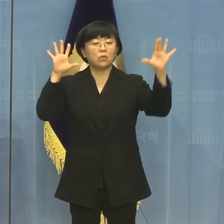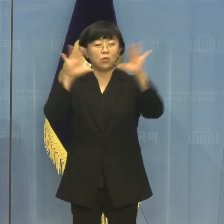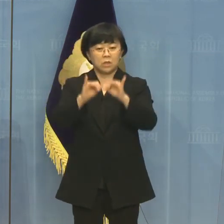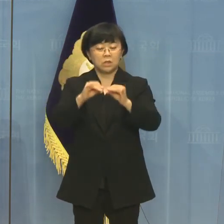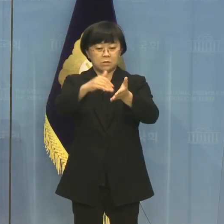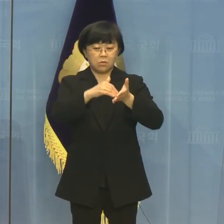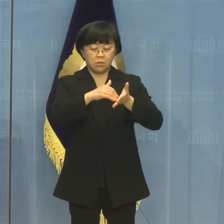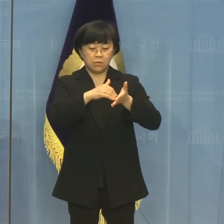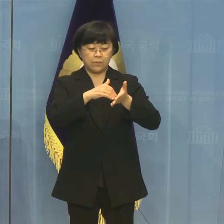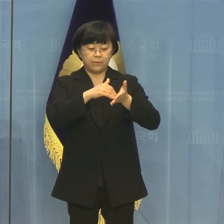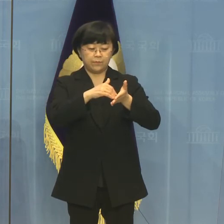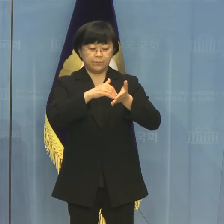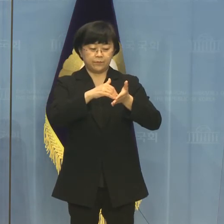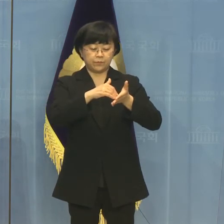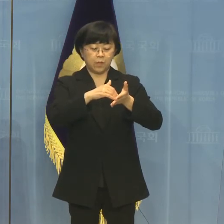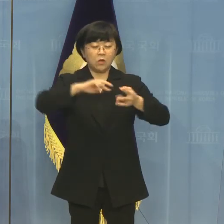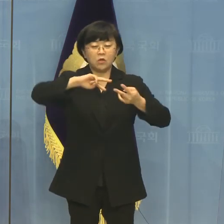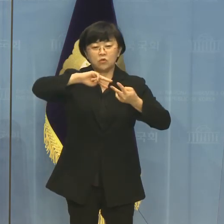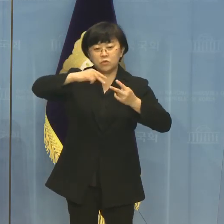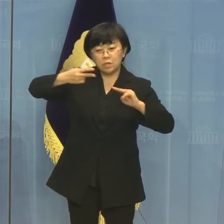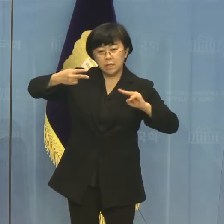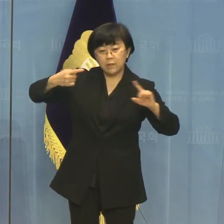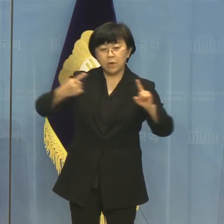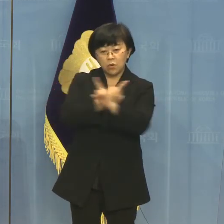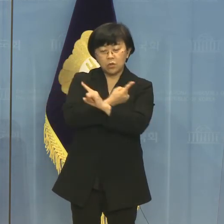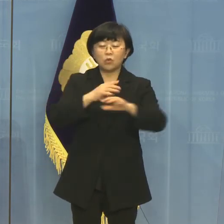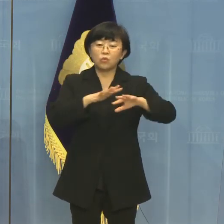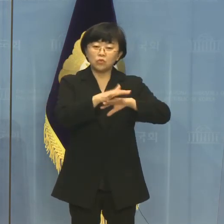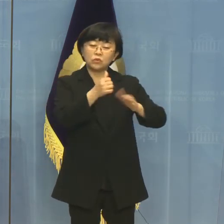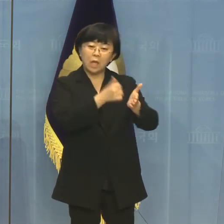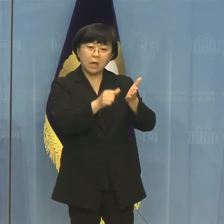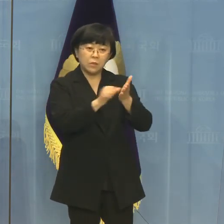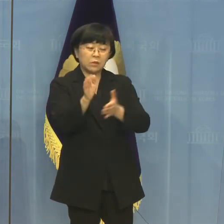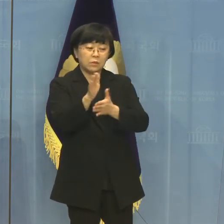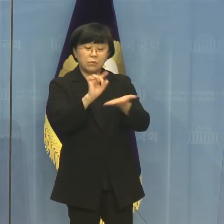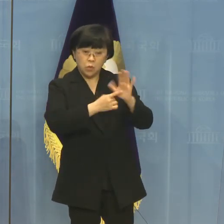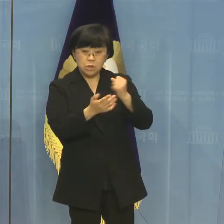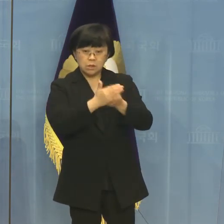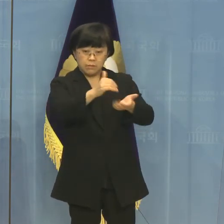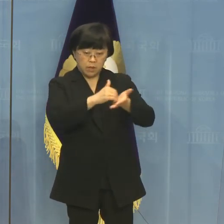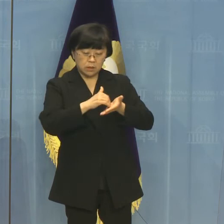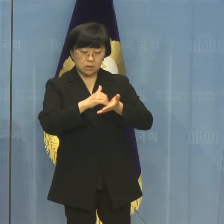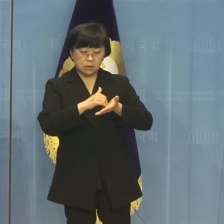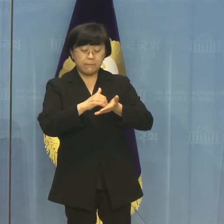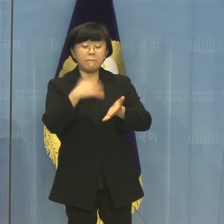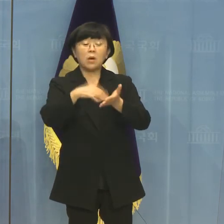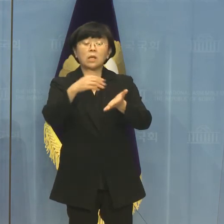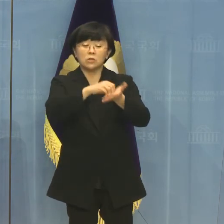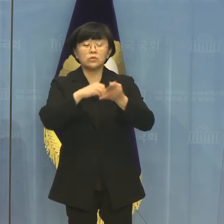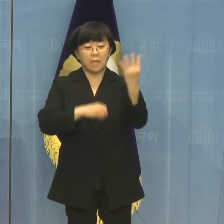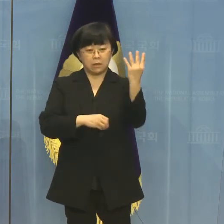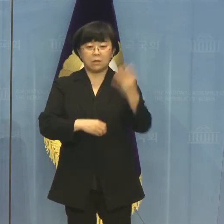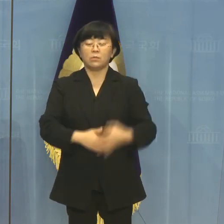국민동의청원은 GMO, 즉 유전자 변형 농수산물 표시 의무화를 요청하는 청원 등 총 4건이